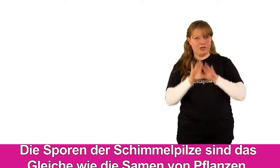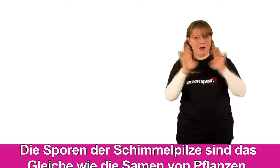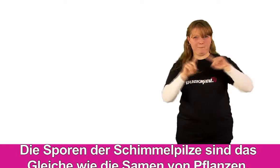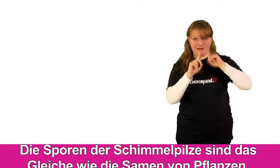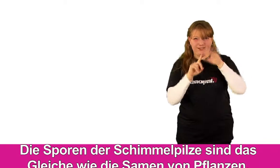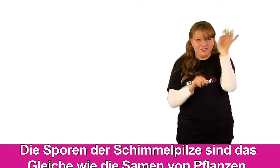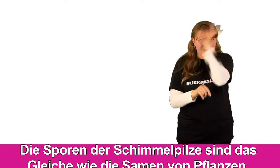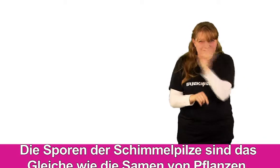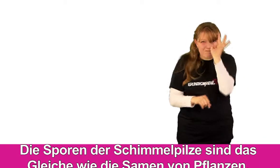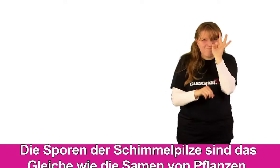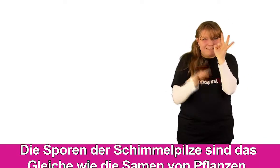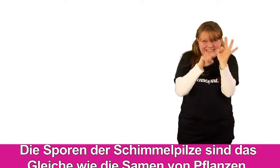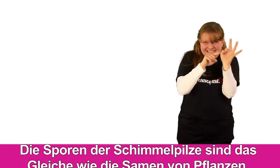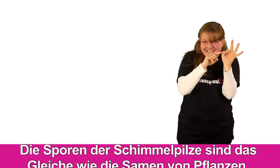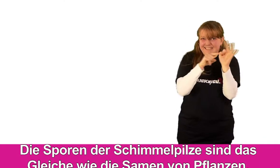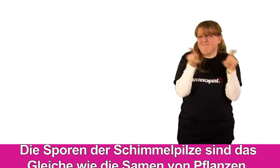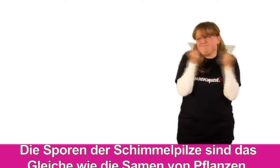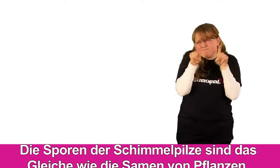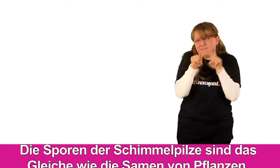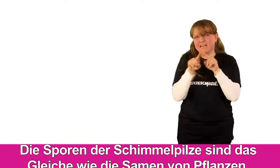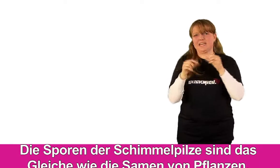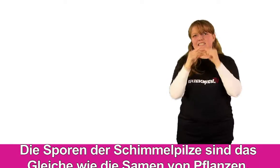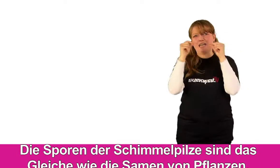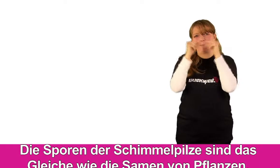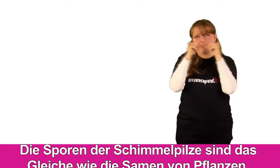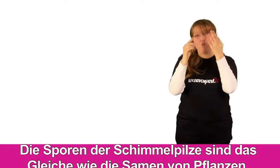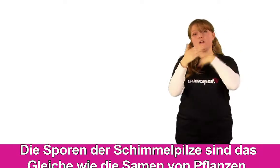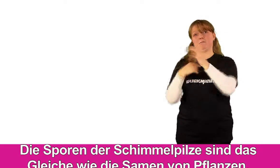Die Sporen der Schimmelpilze sind das gleiche wie die Samen von Pflanzen.